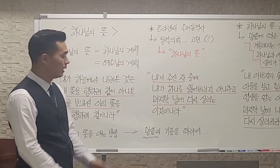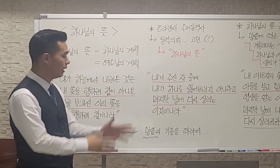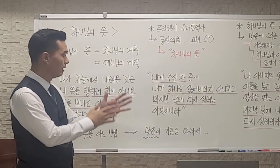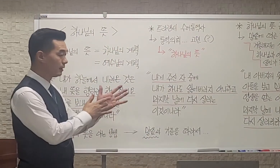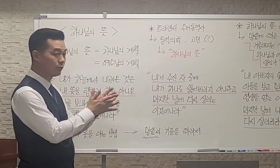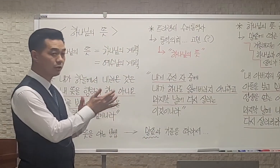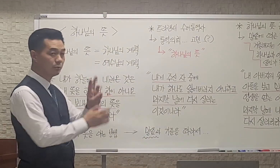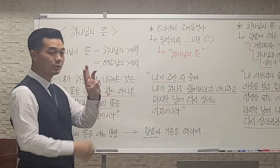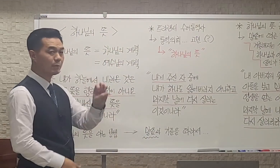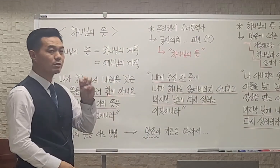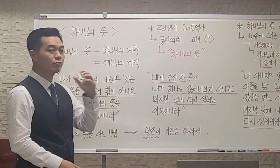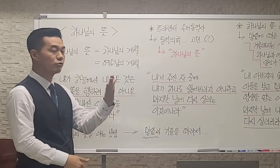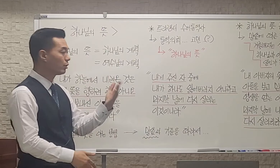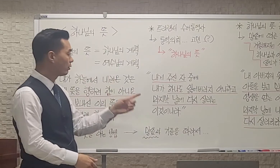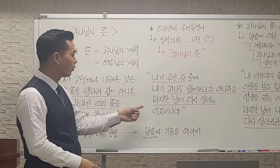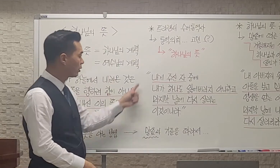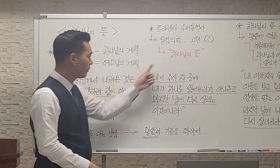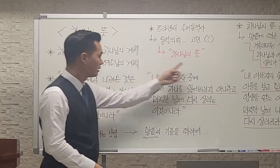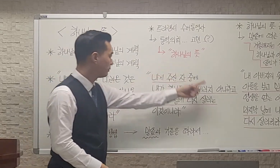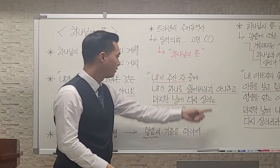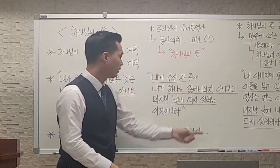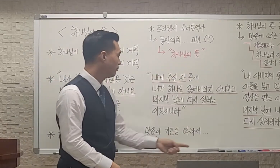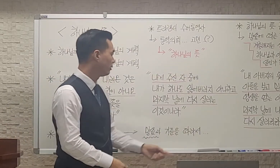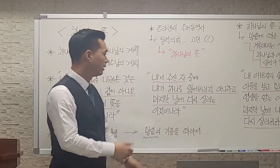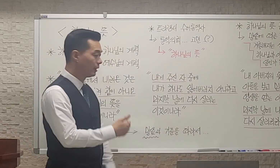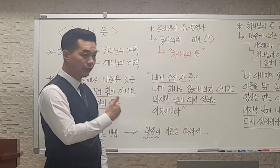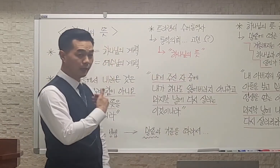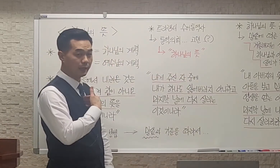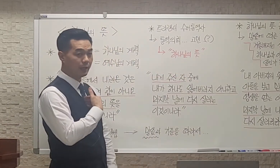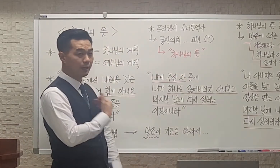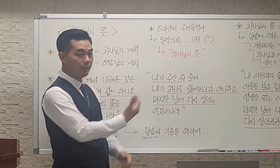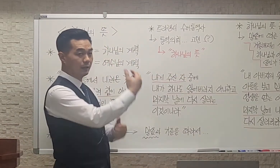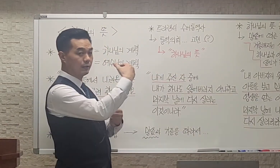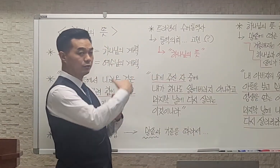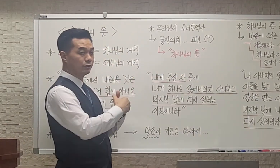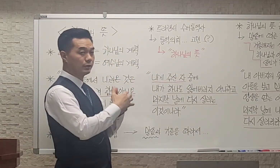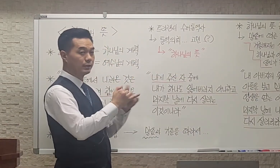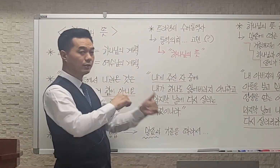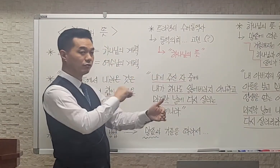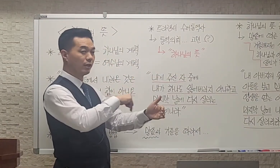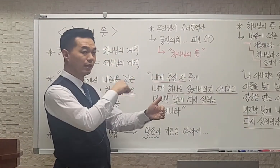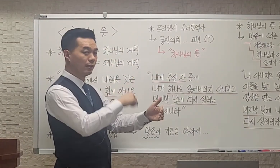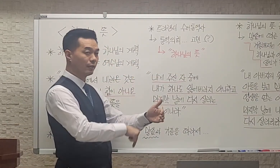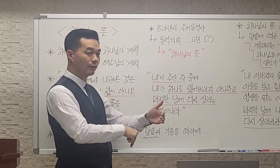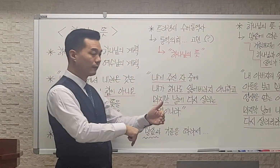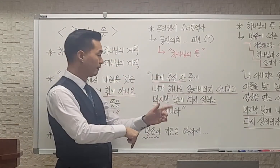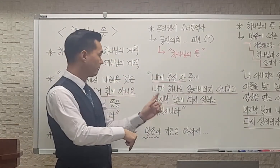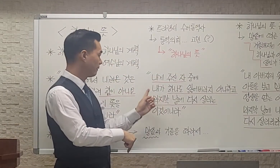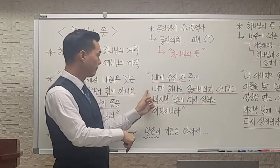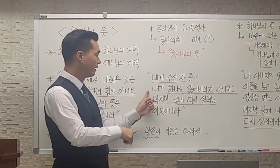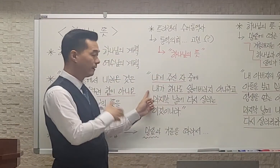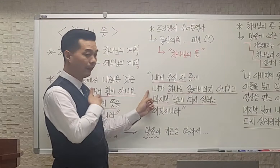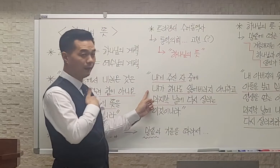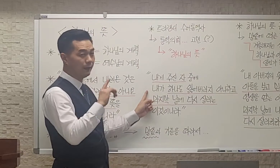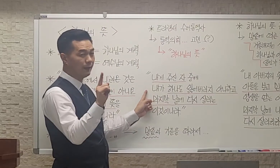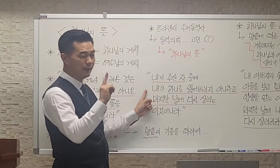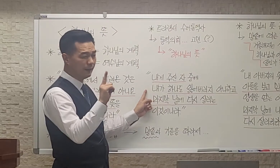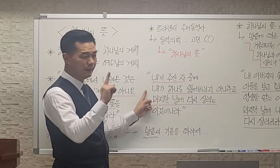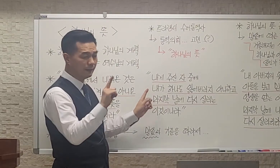자, 예수님은 39절에서 이렇게 말씀하세요. 내게 주신 자 중에 내가